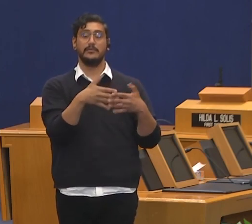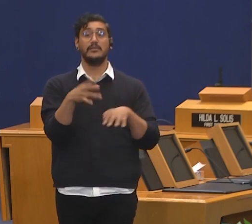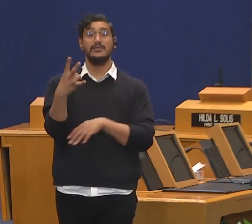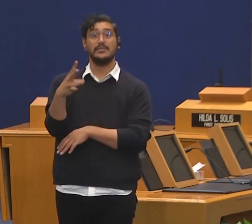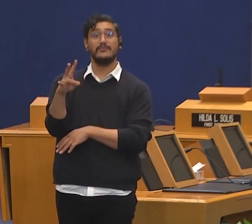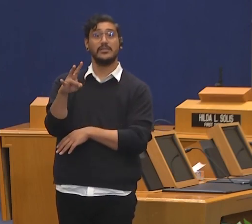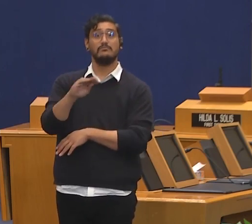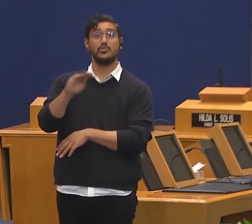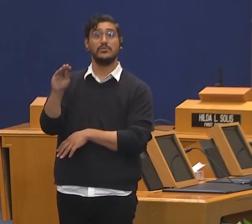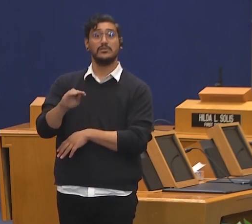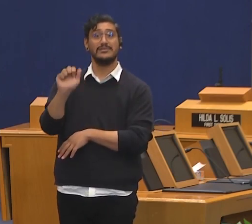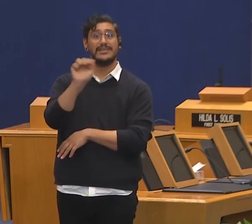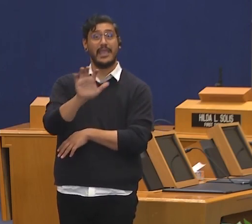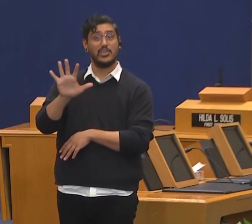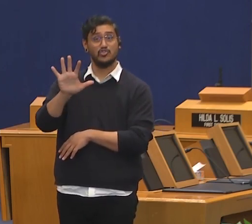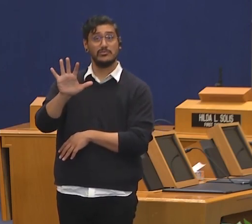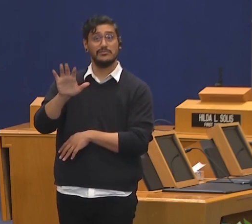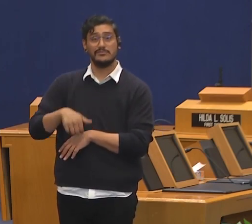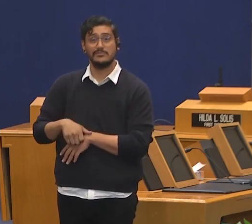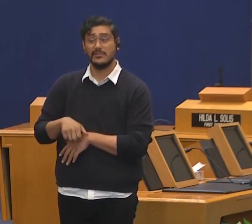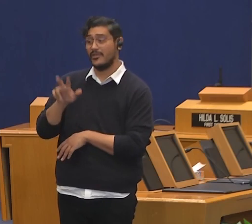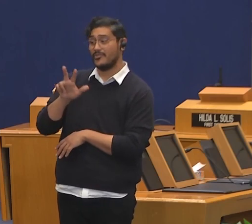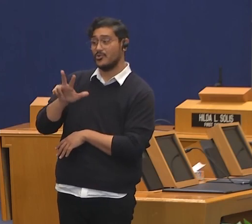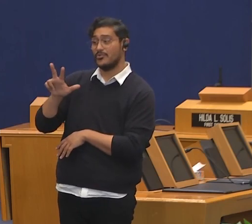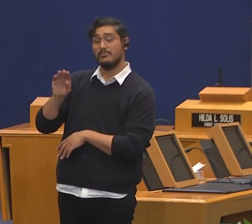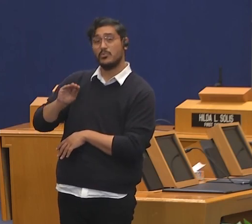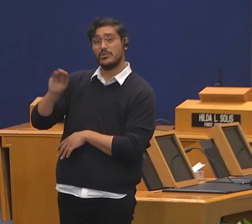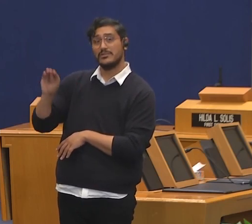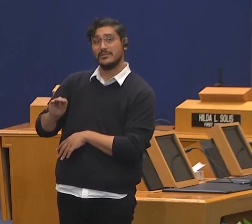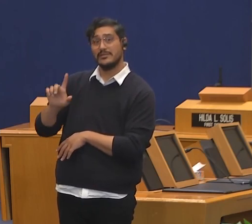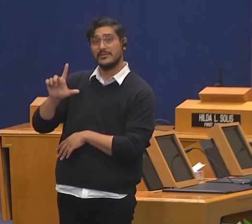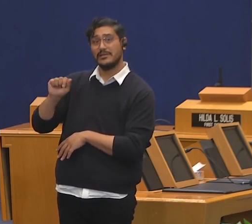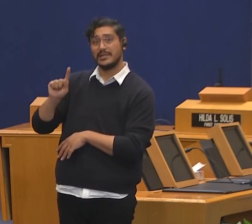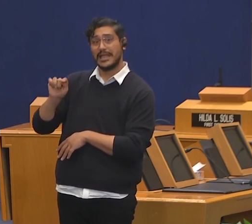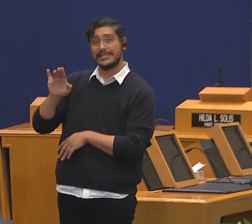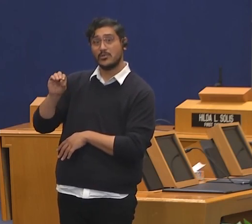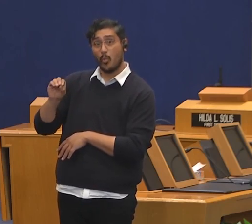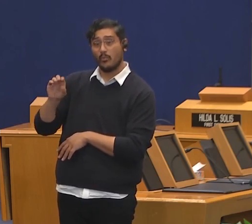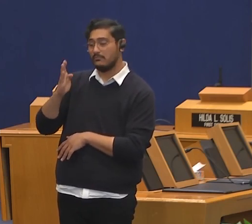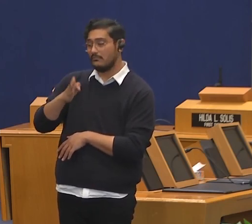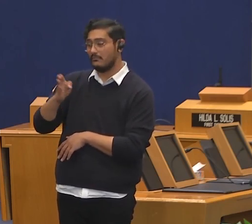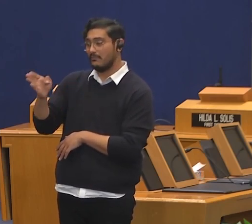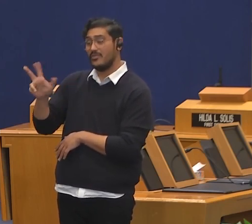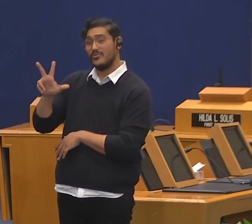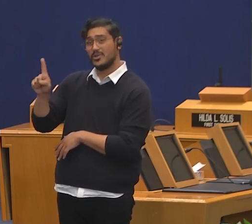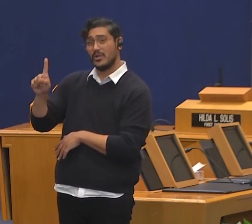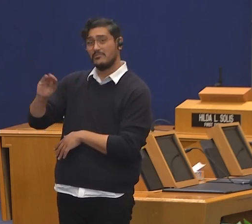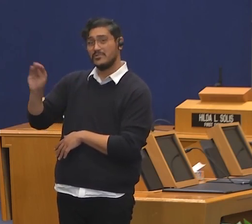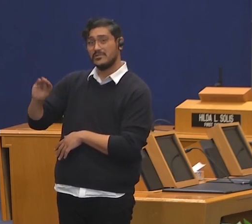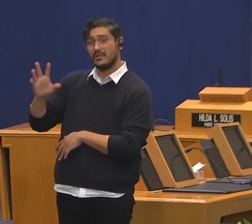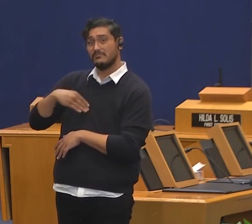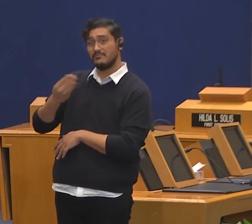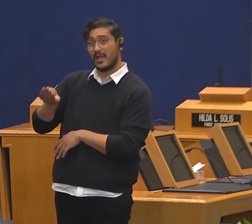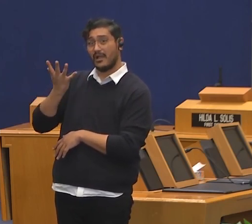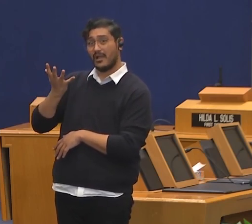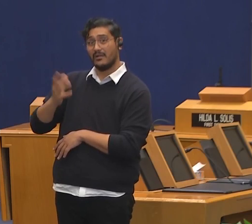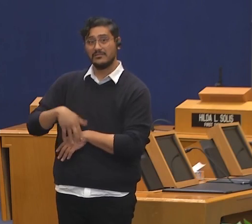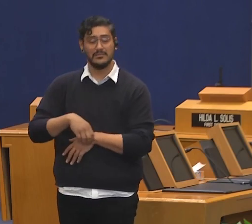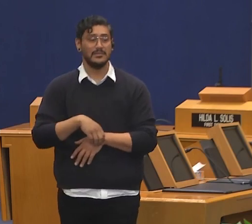17% son asiáticas, el 33% son latinas, el 31% son blancas, y